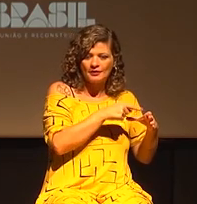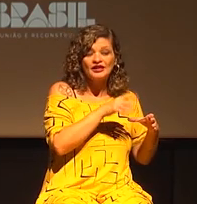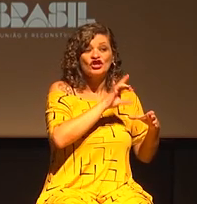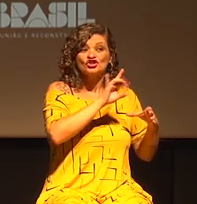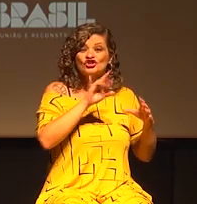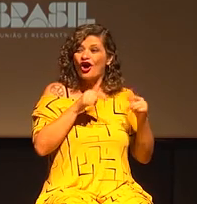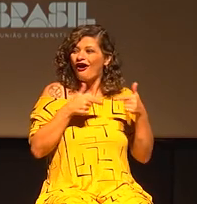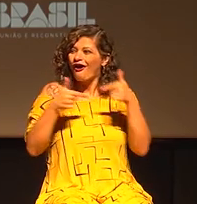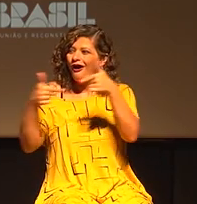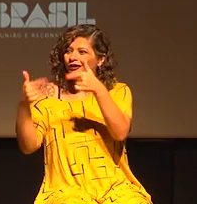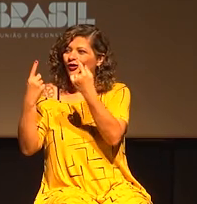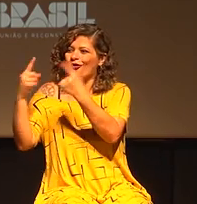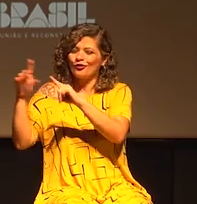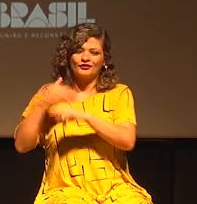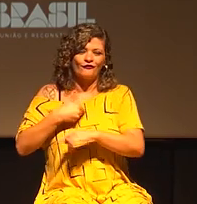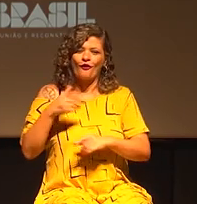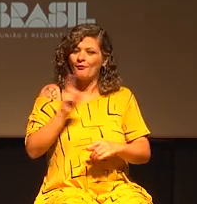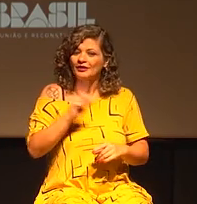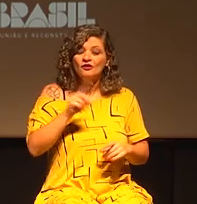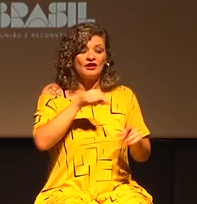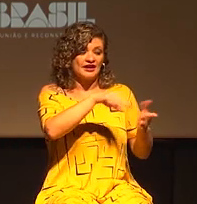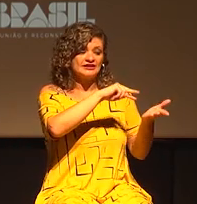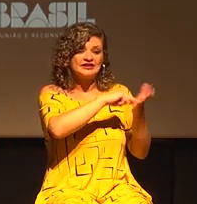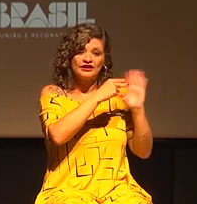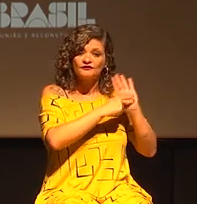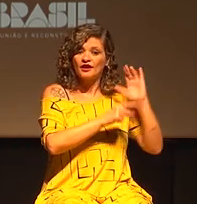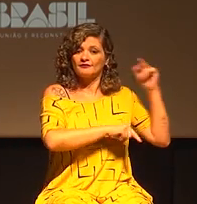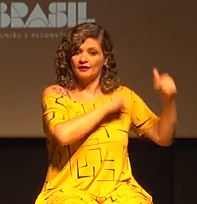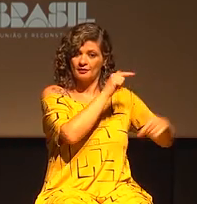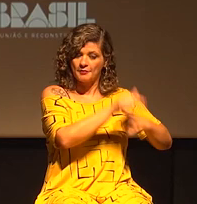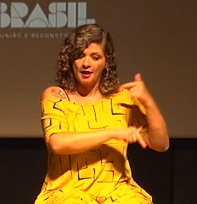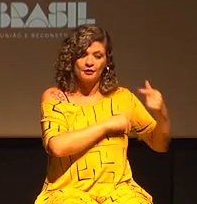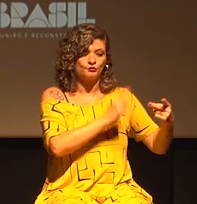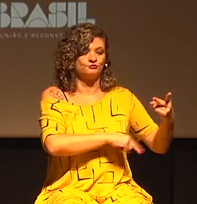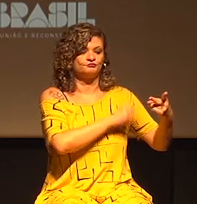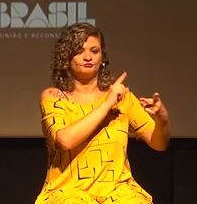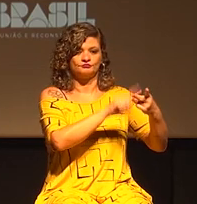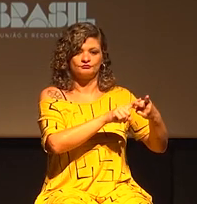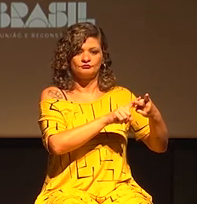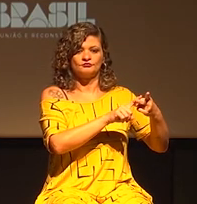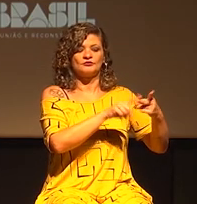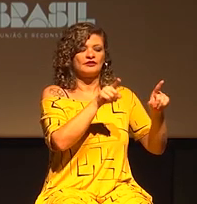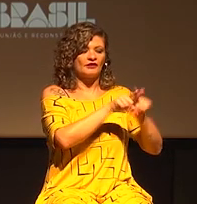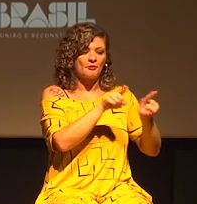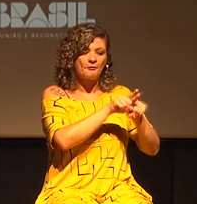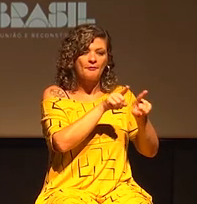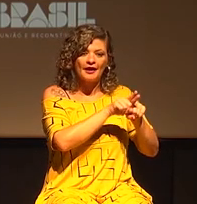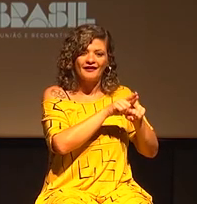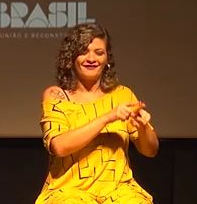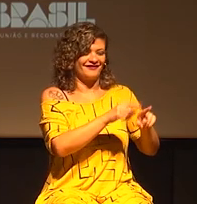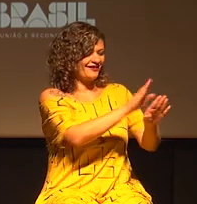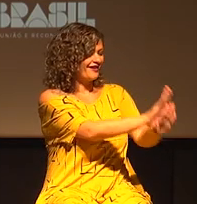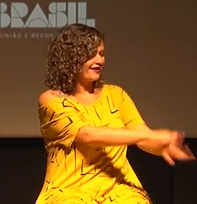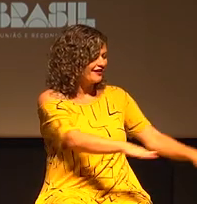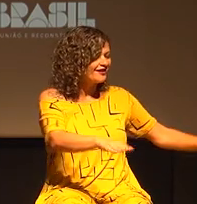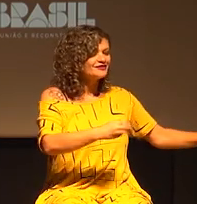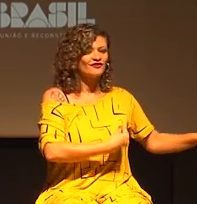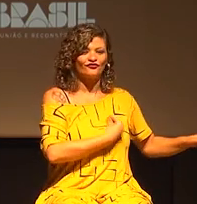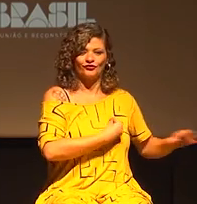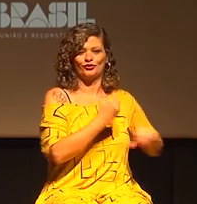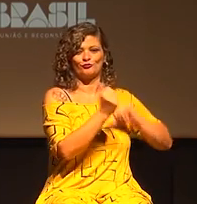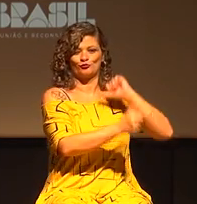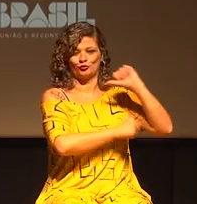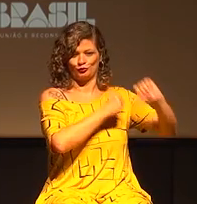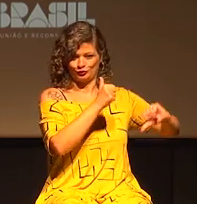combate à fome elas estão representando o emprego elas estão representando o impacto na vida dessas crianças a longo prazo que